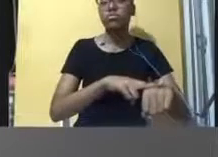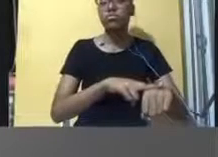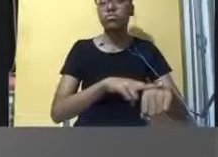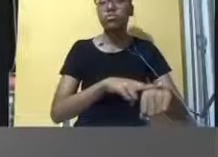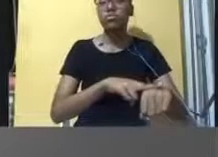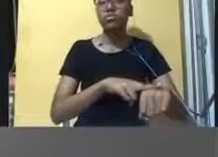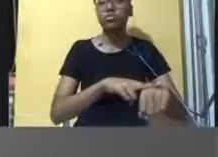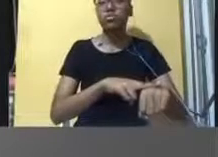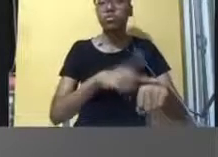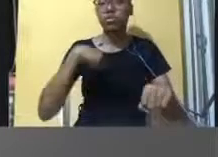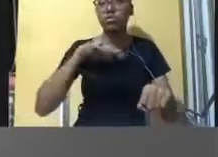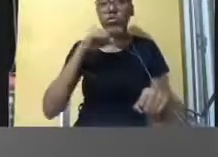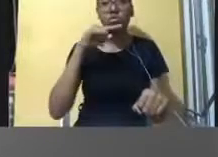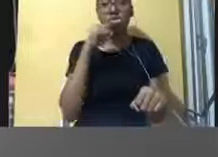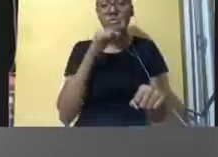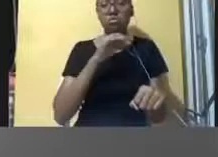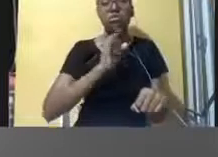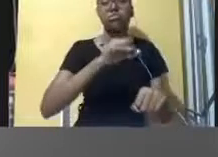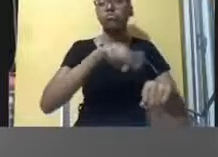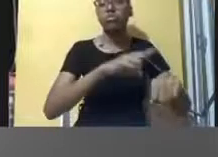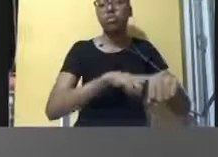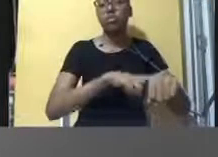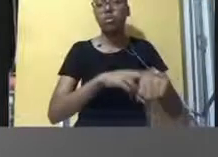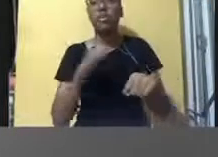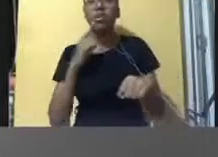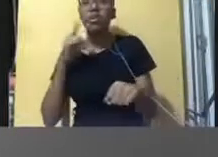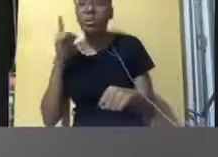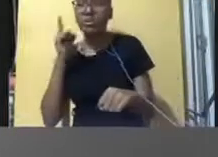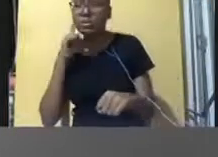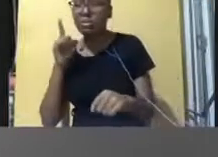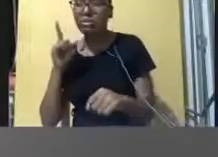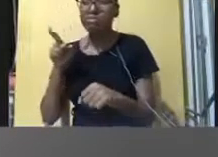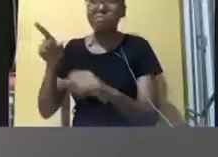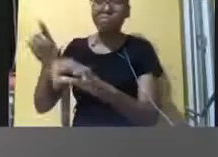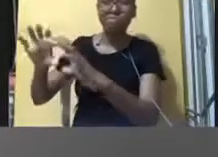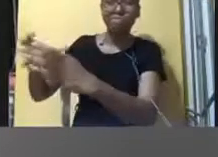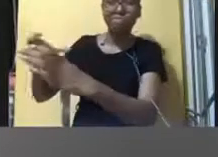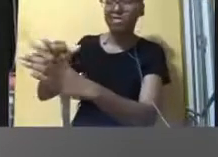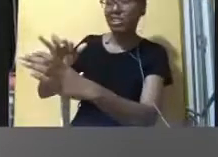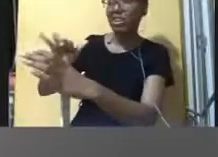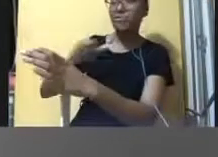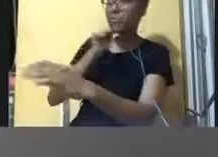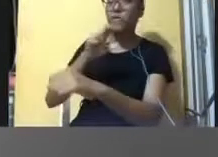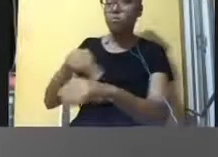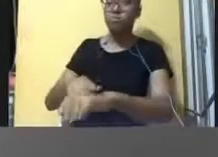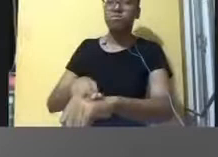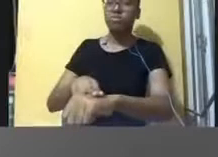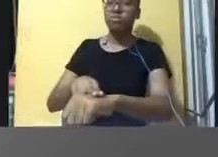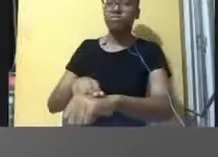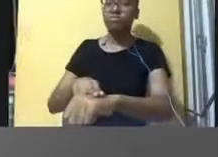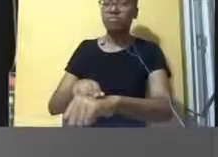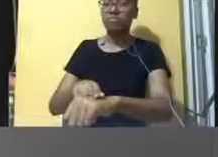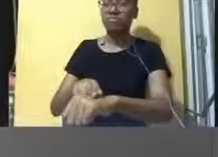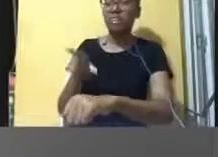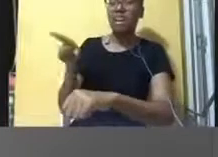es lo normal. Y lo que hacen las personas sordas, pues, es lo abnormal. Lo que no es normal son ellos, porque